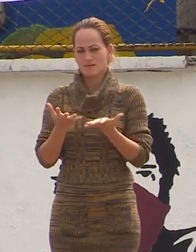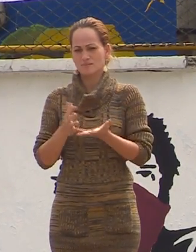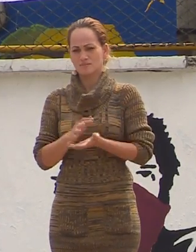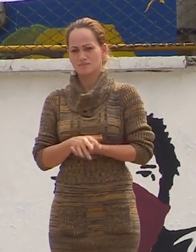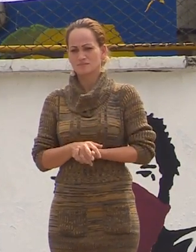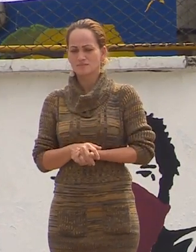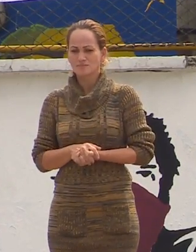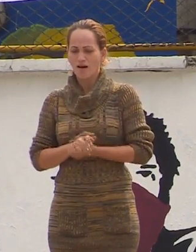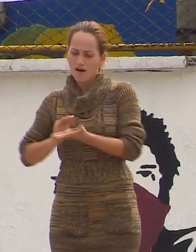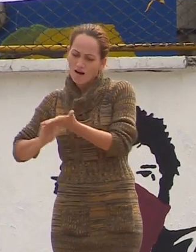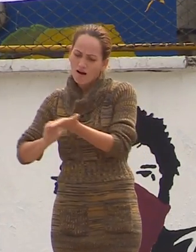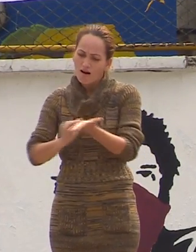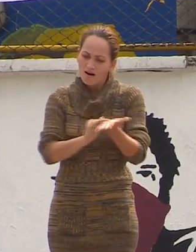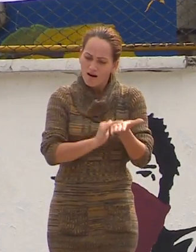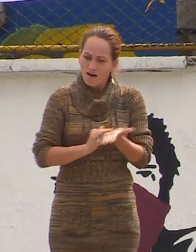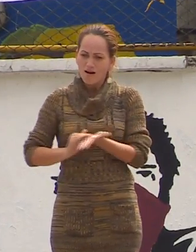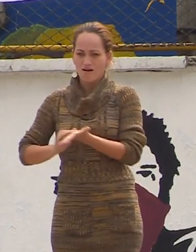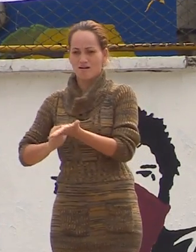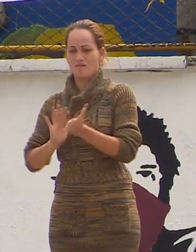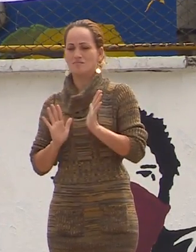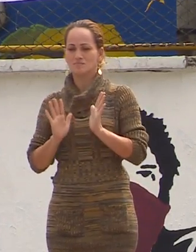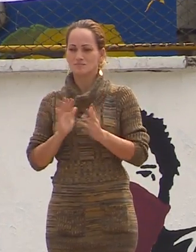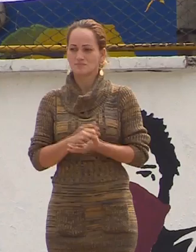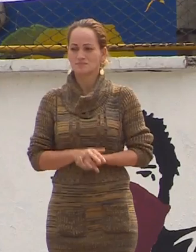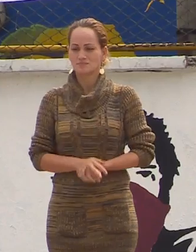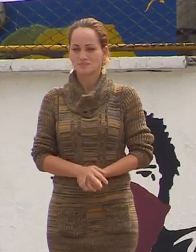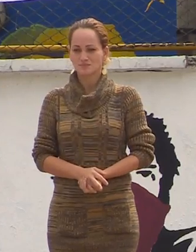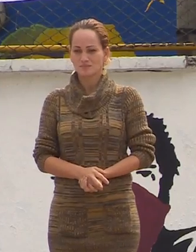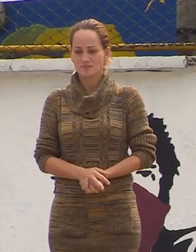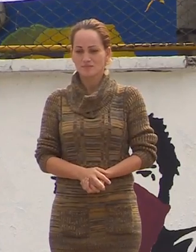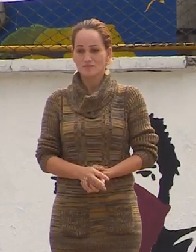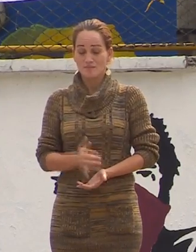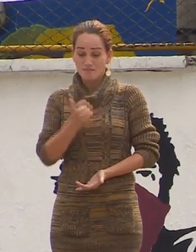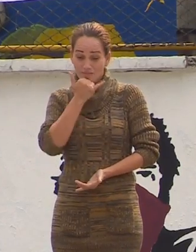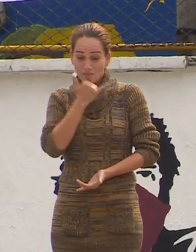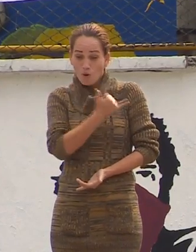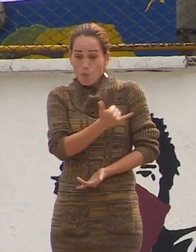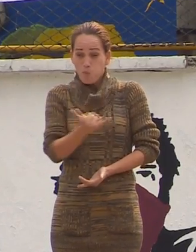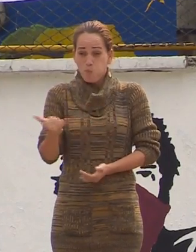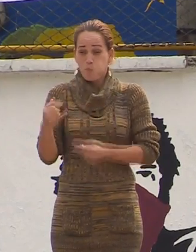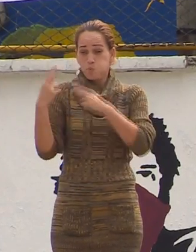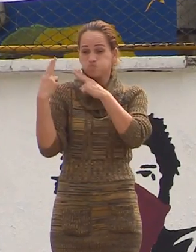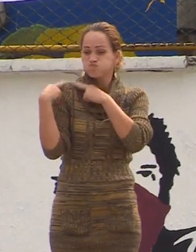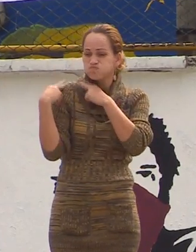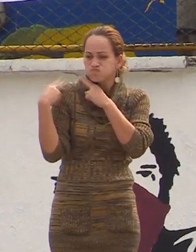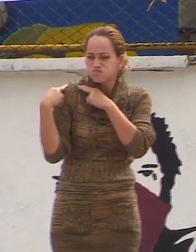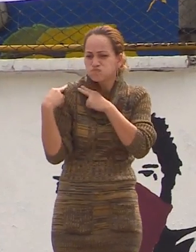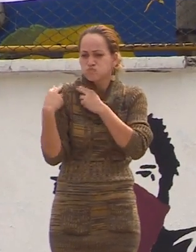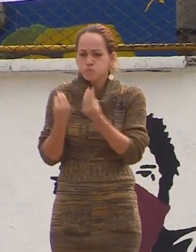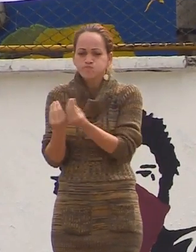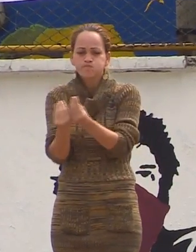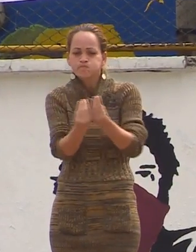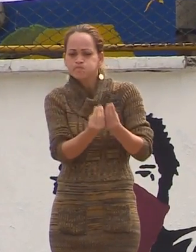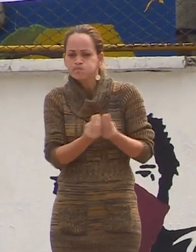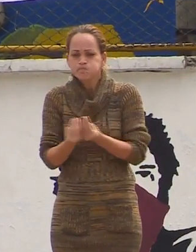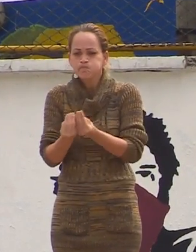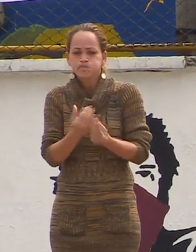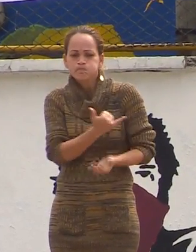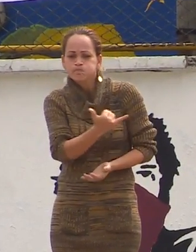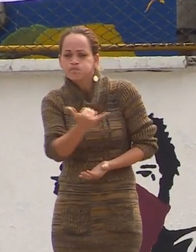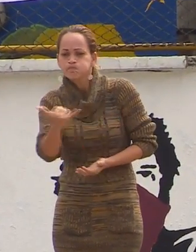tramitarlos y resolverlos. Es una responsabilidad diferenciada y colectiva.